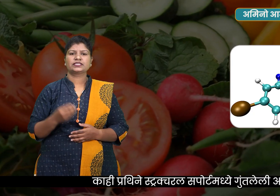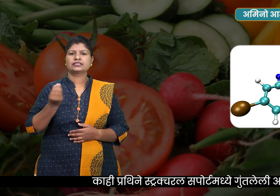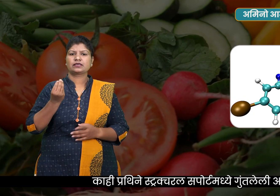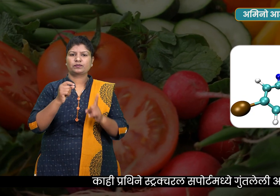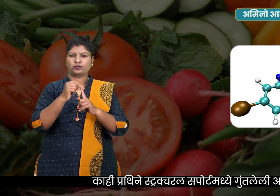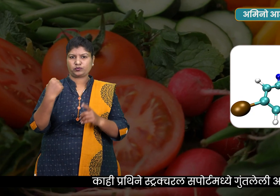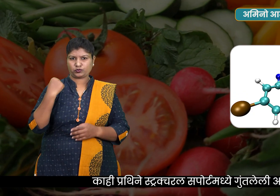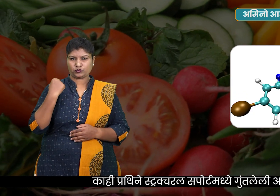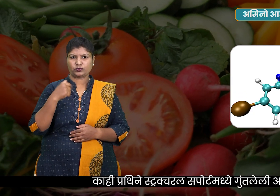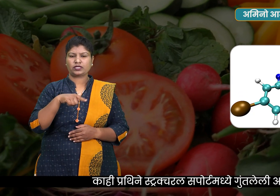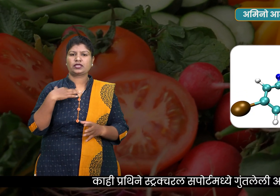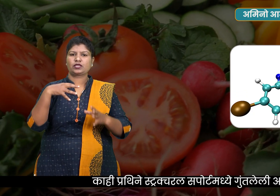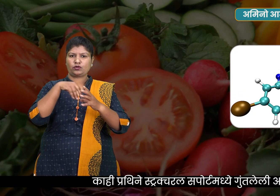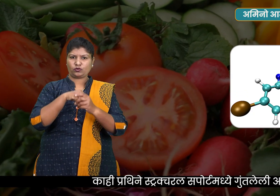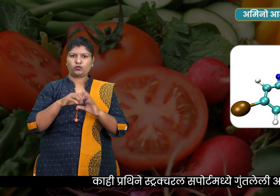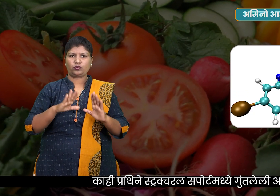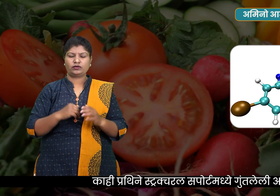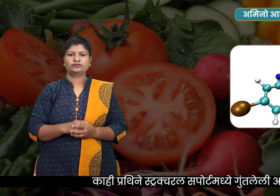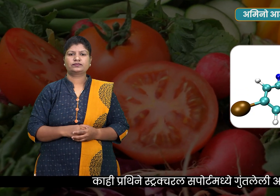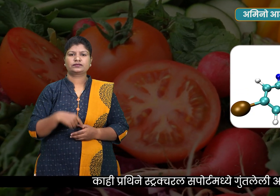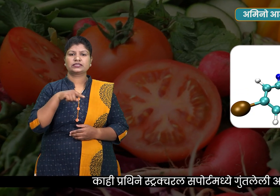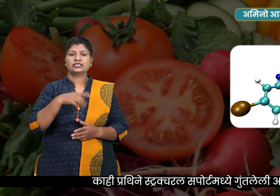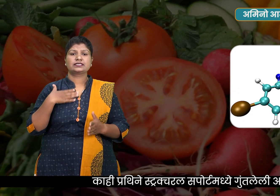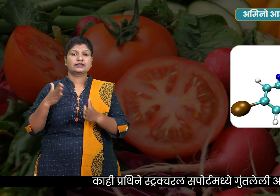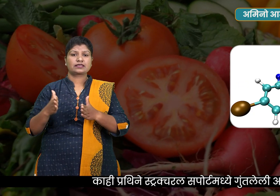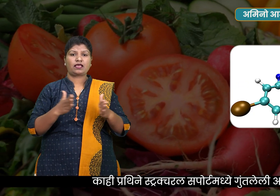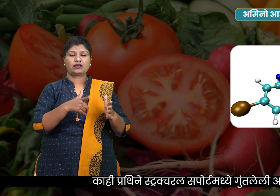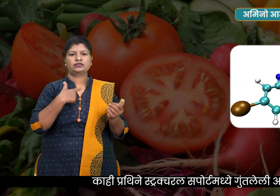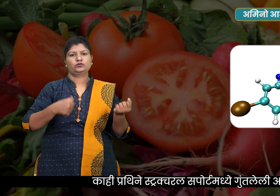काही प्रथिने स्ट्रक्चरल सपोर्टमध्ये गुंतलेली असतात.